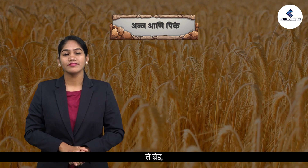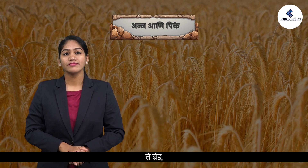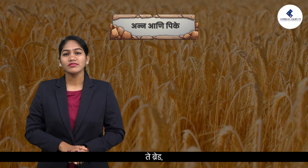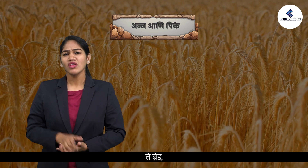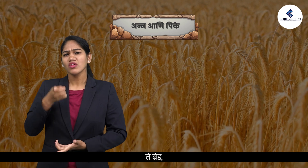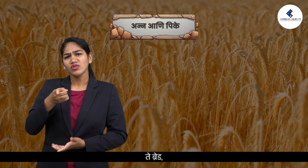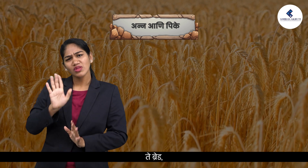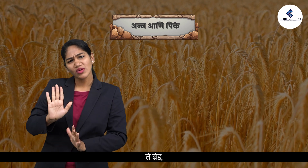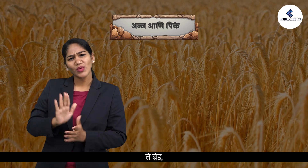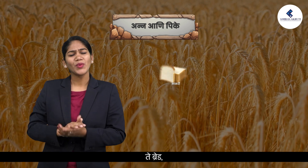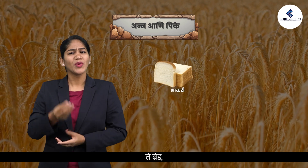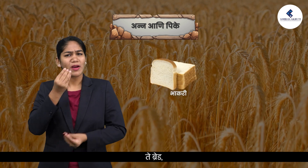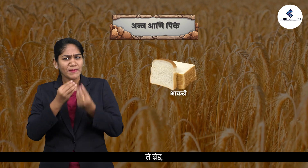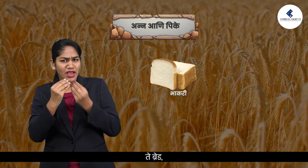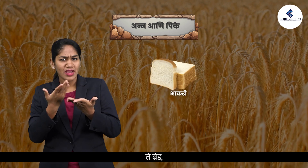ते ब्रेड,